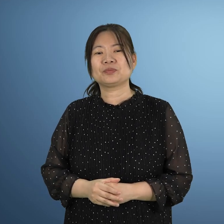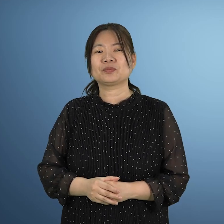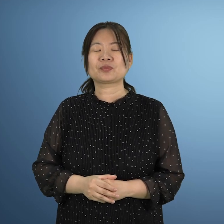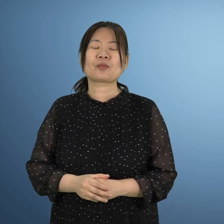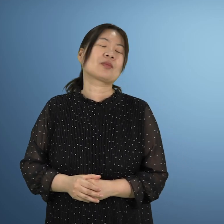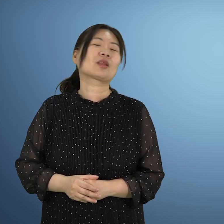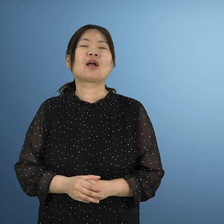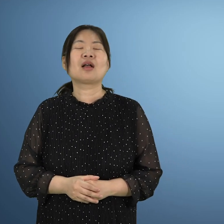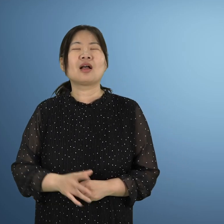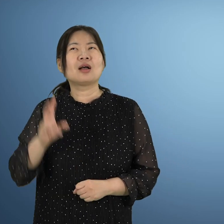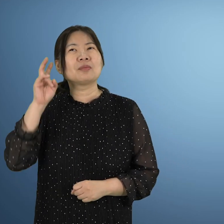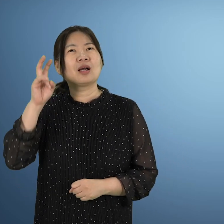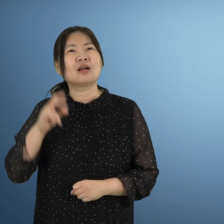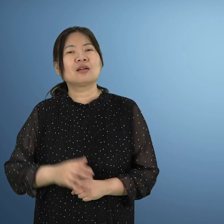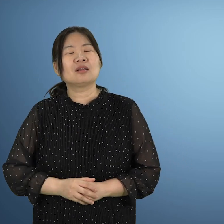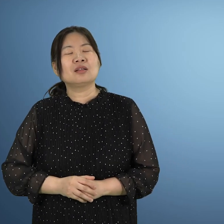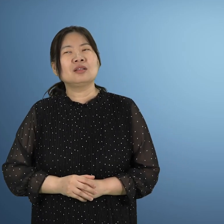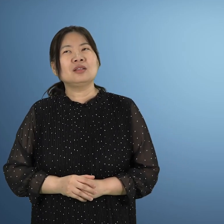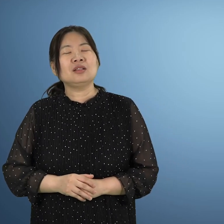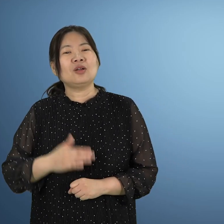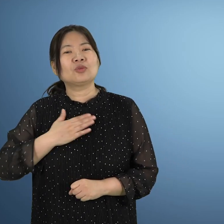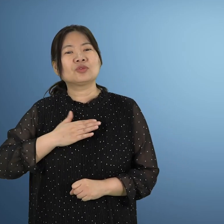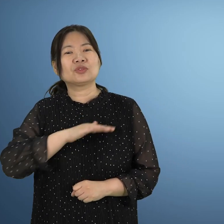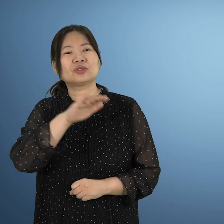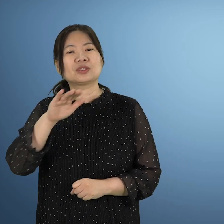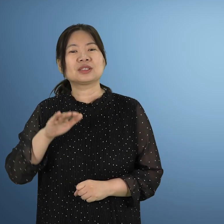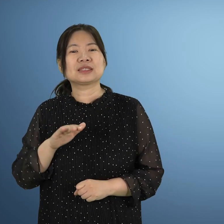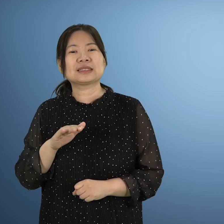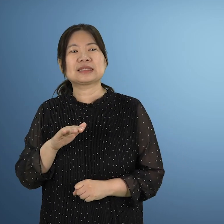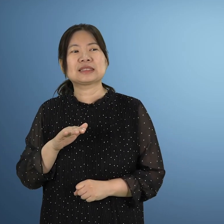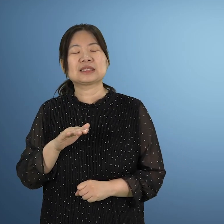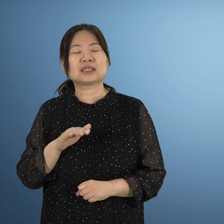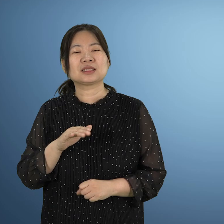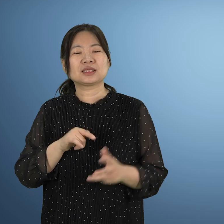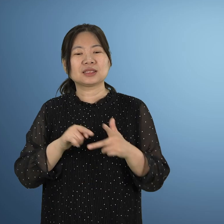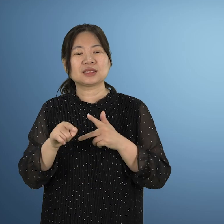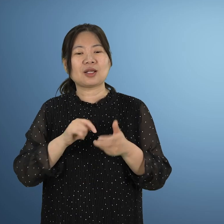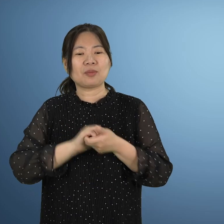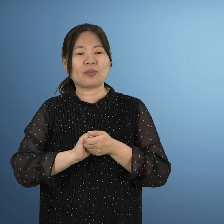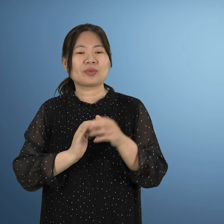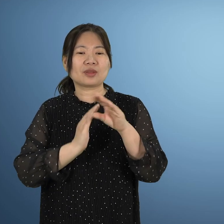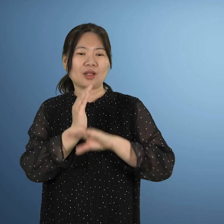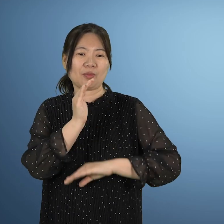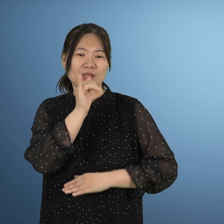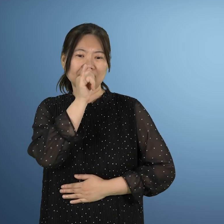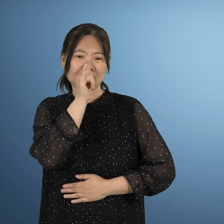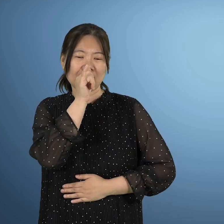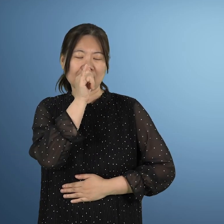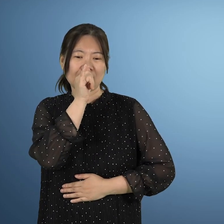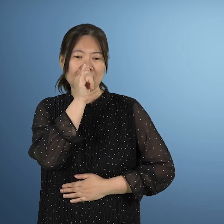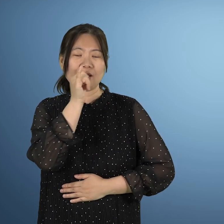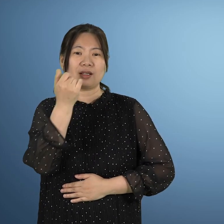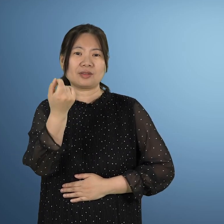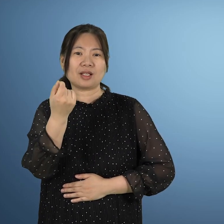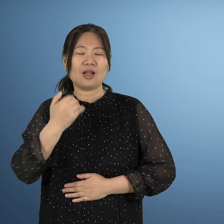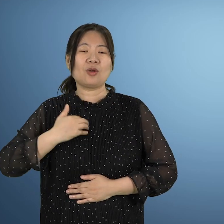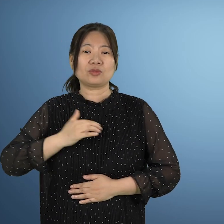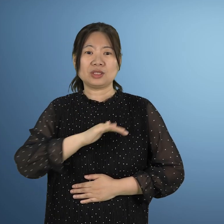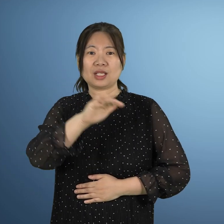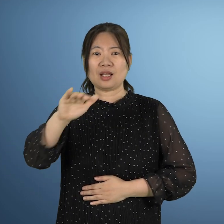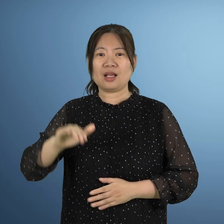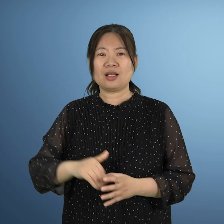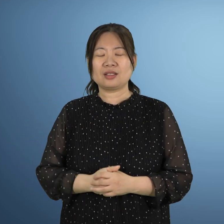그거는 어쩌면 우리 이해의 범주를 넘어가는 일입니다.